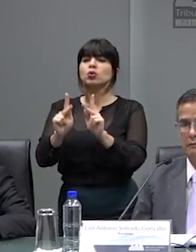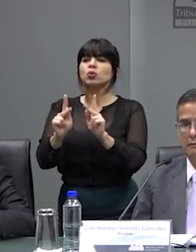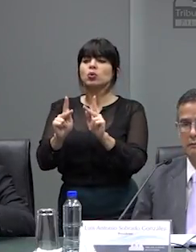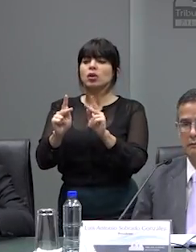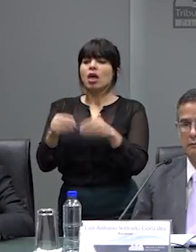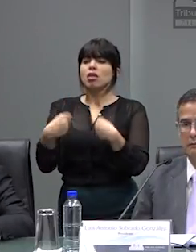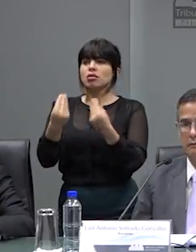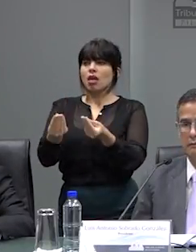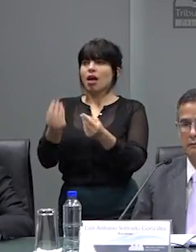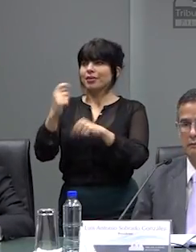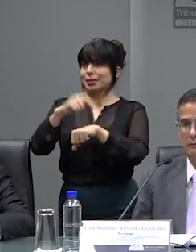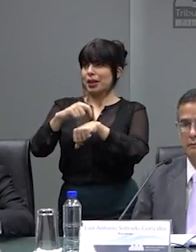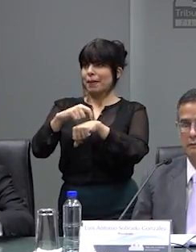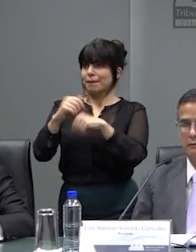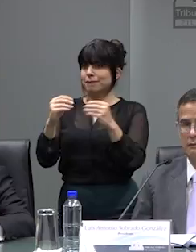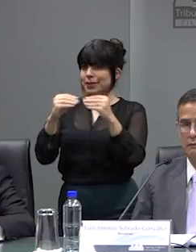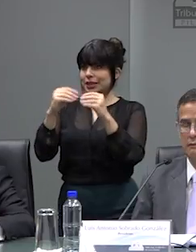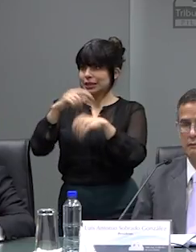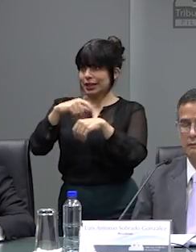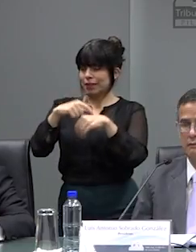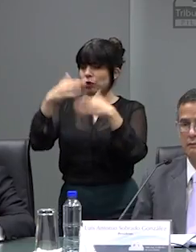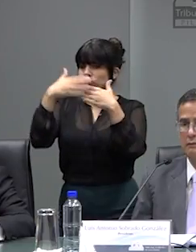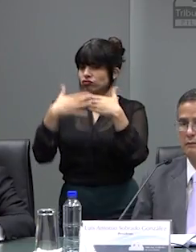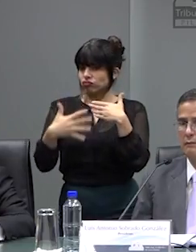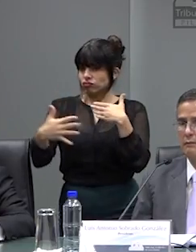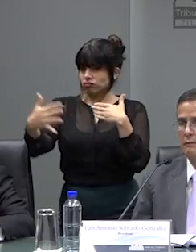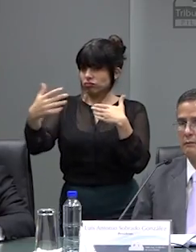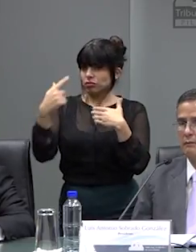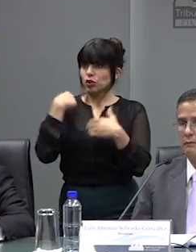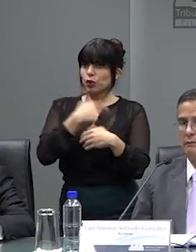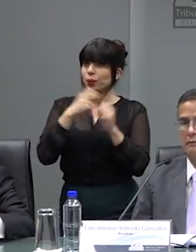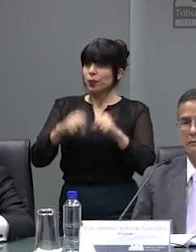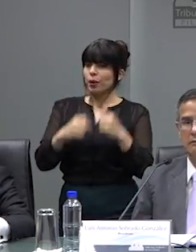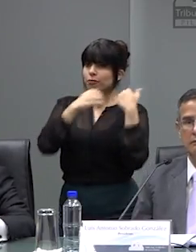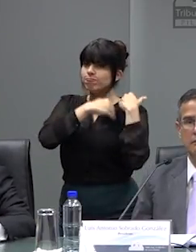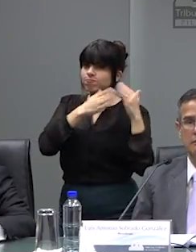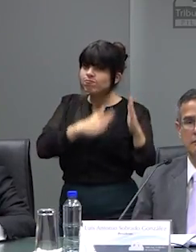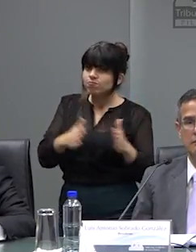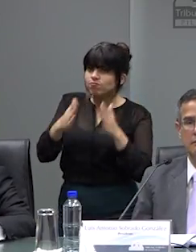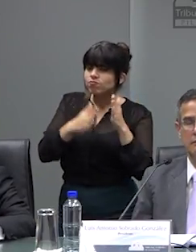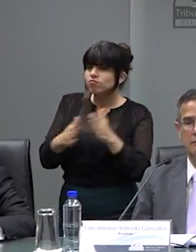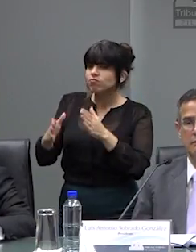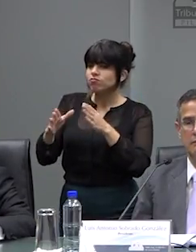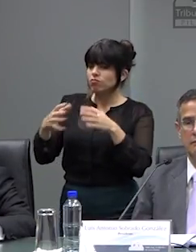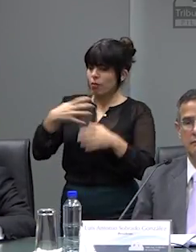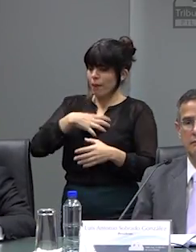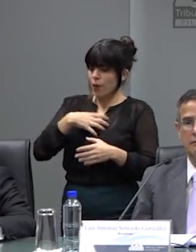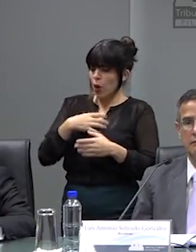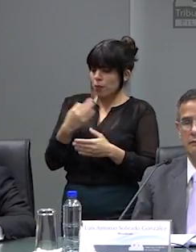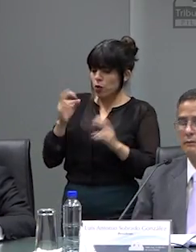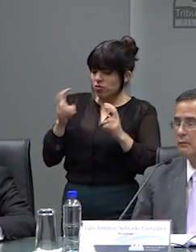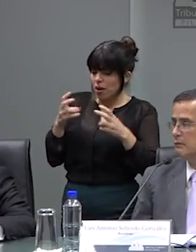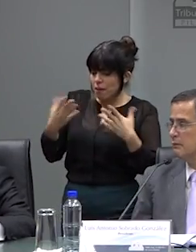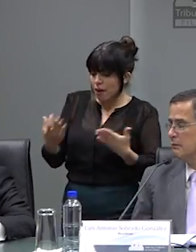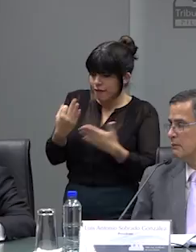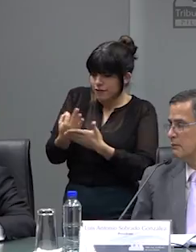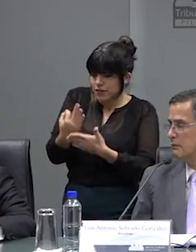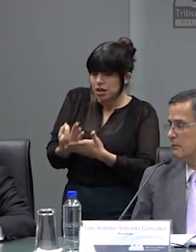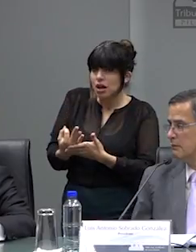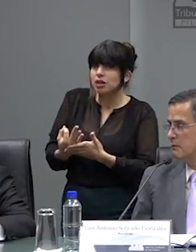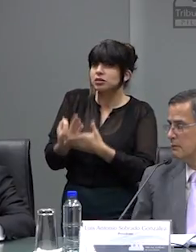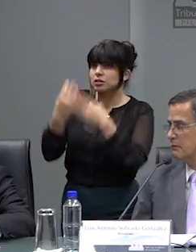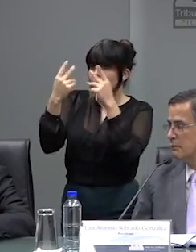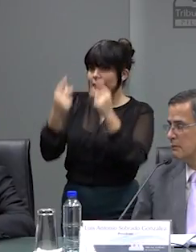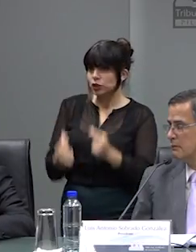un tiempo mayor para poder nosotros organizar desde el ámbito propio del financiamiento